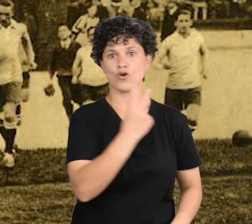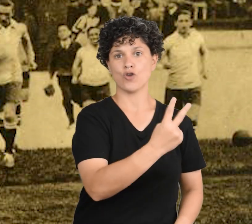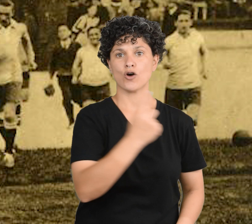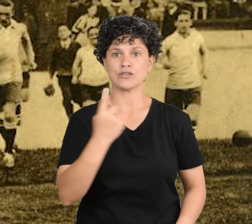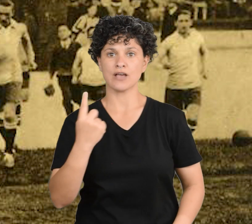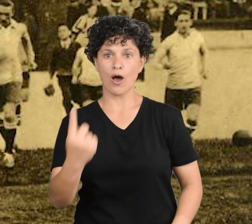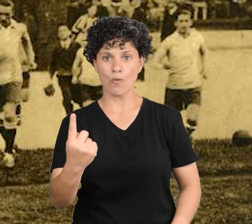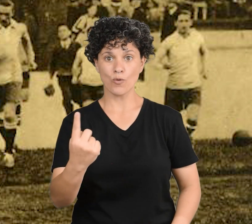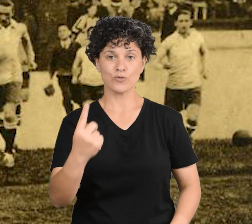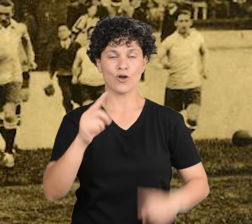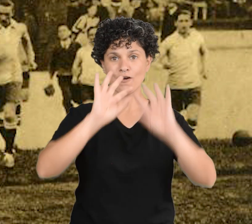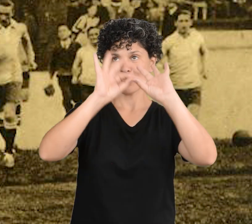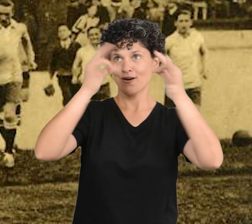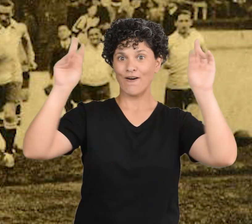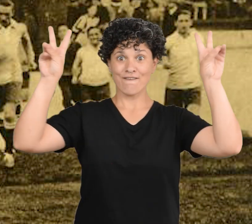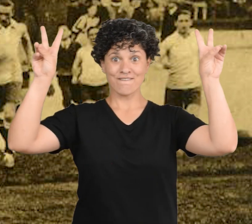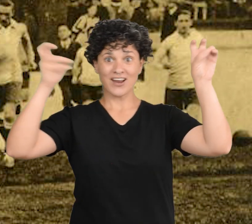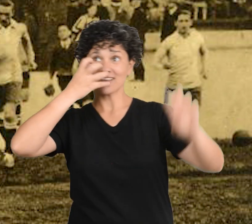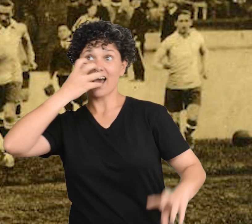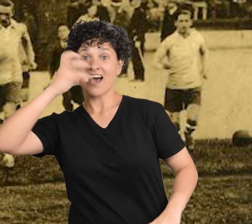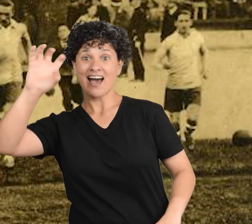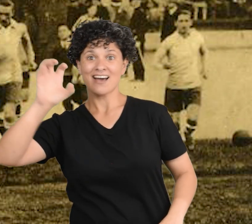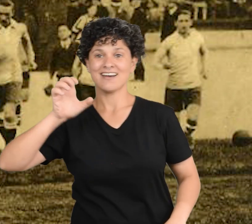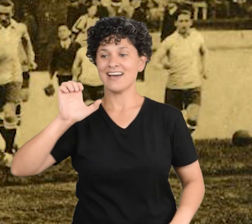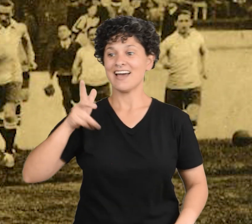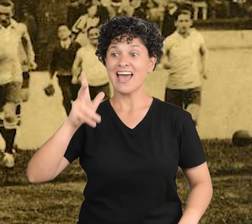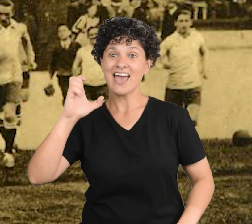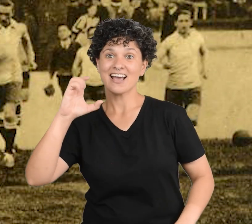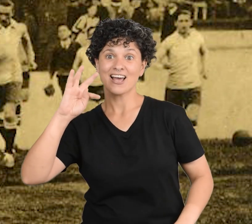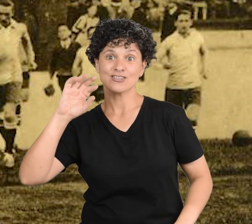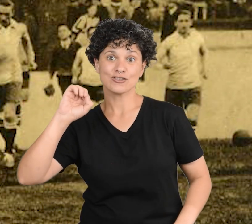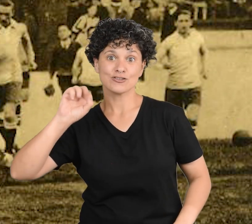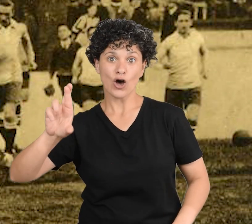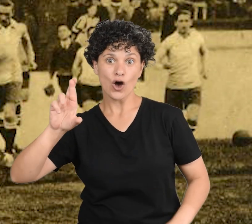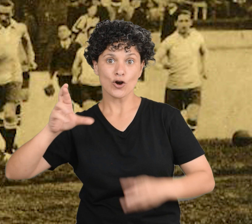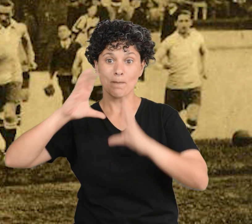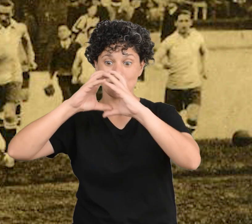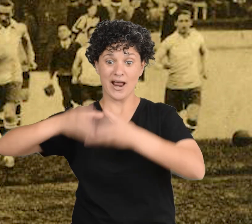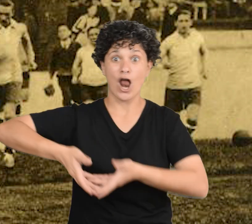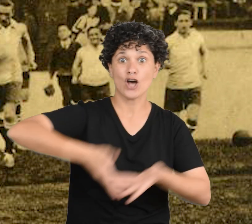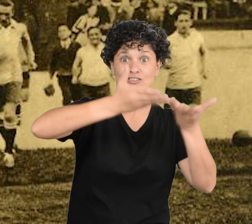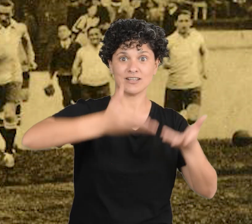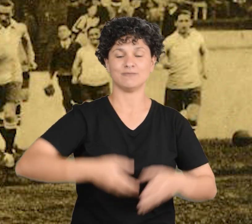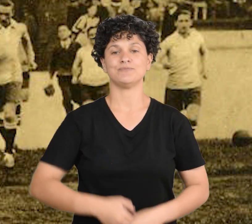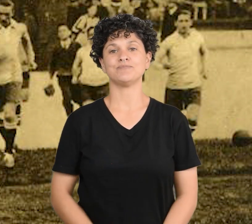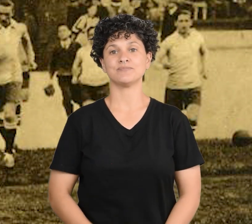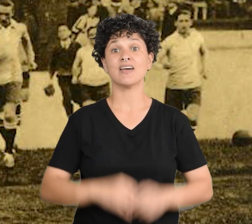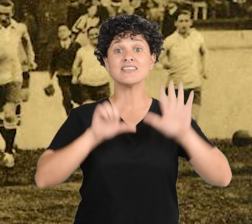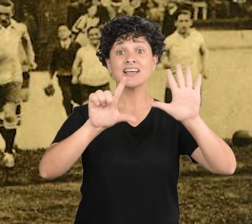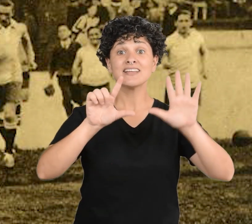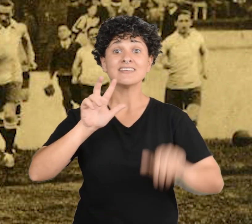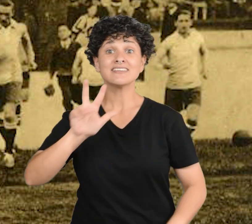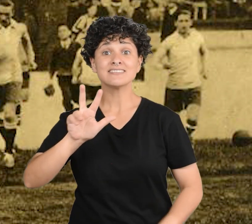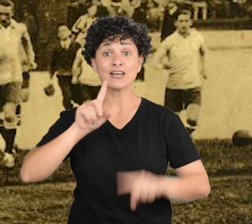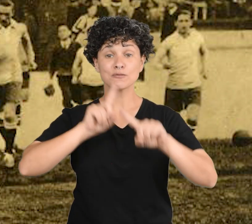En ella, Uruguay consiguió definir el partido con un marcador de 2-1, con la imborrable frase, "Tuya